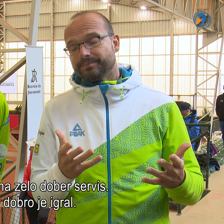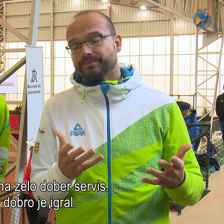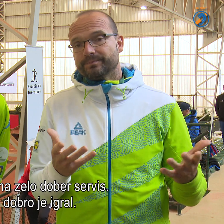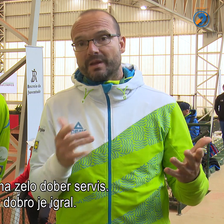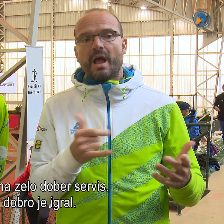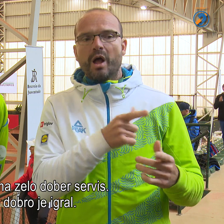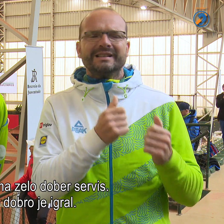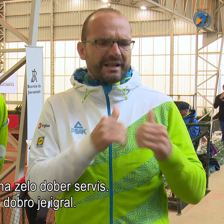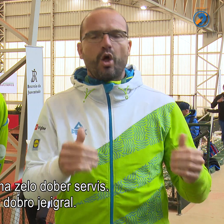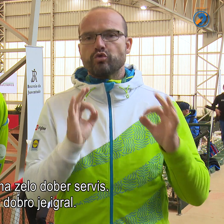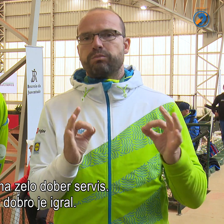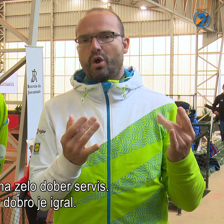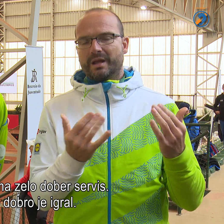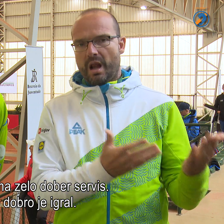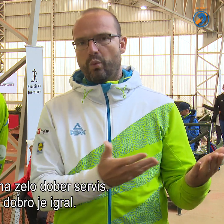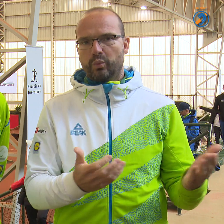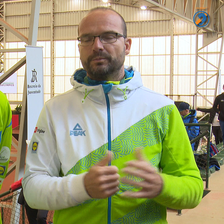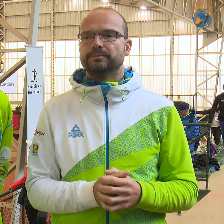igral.